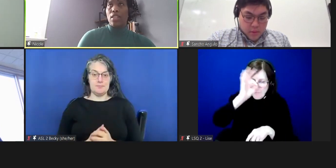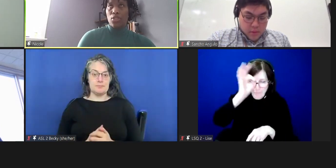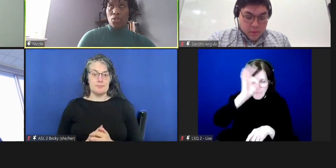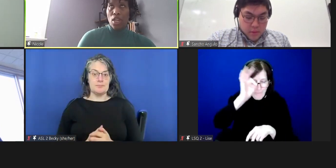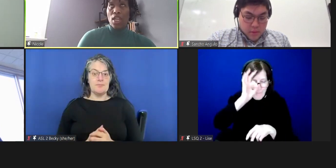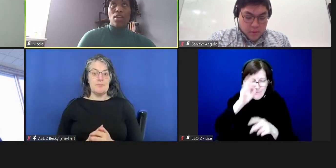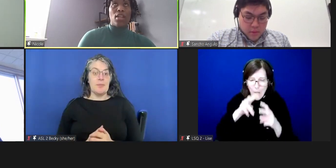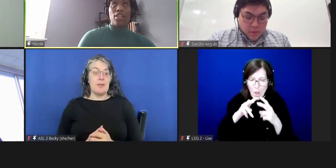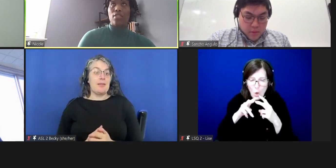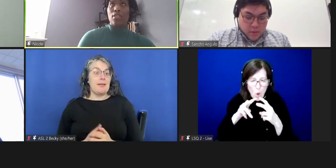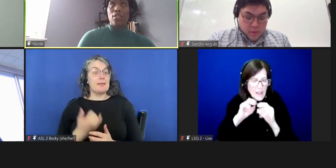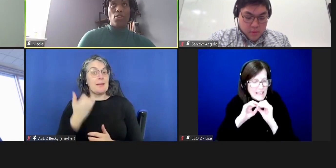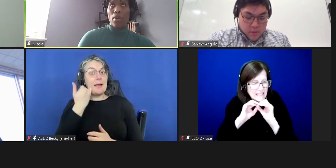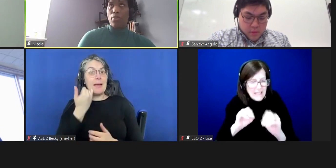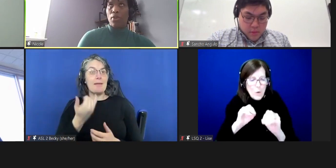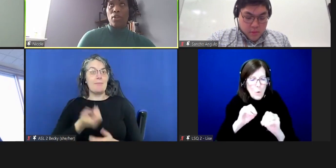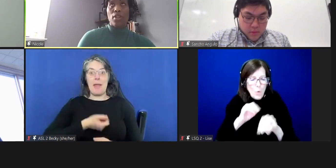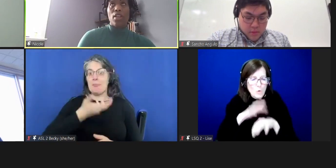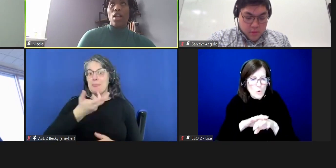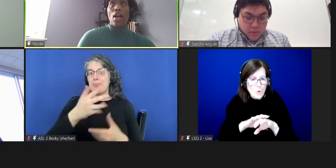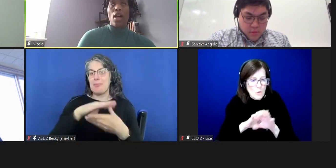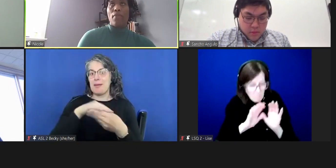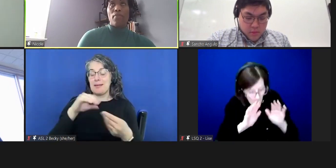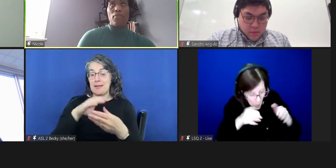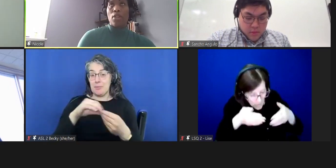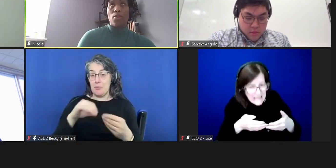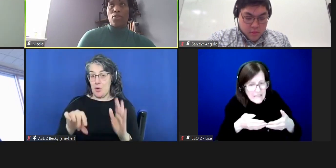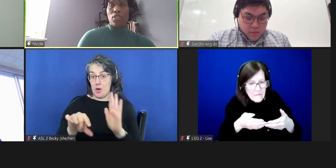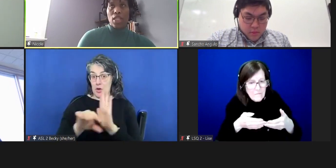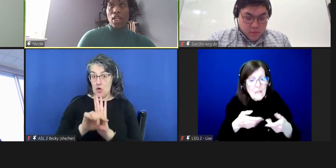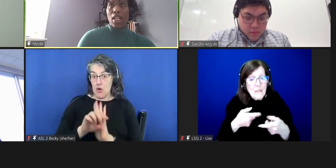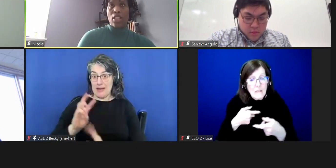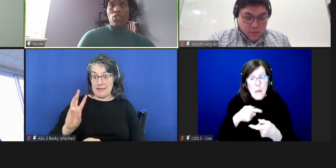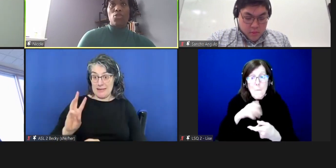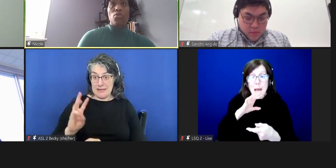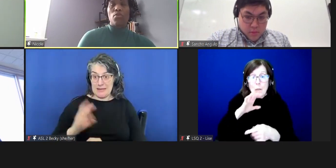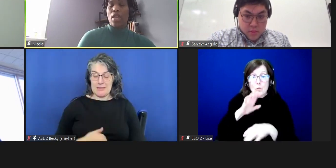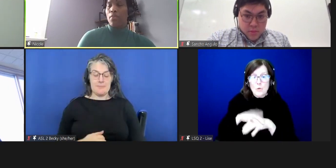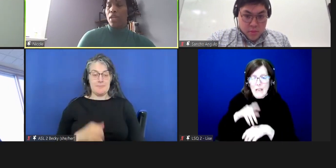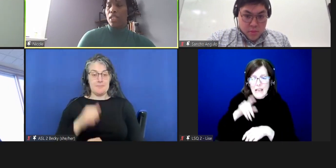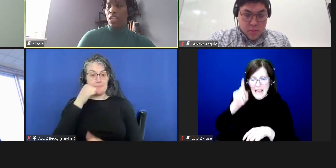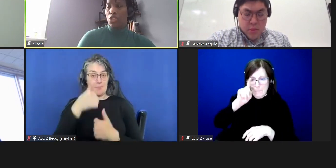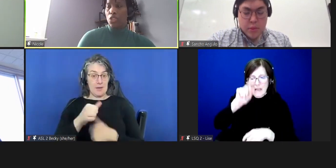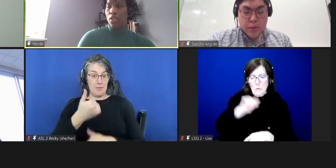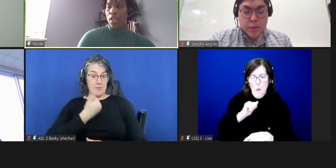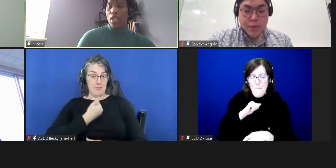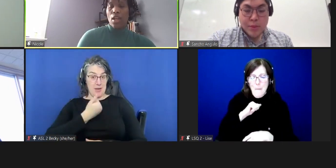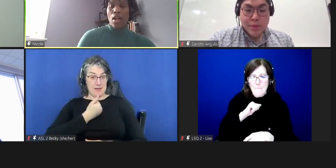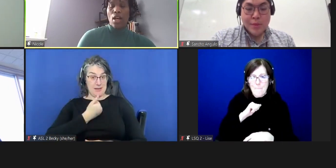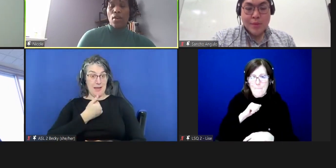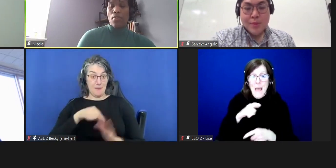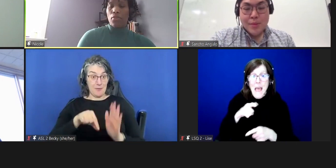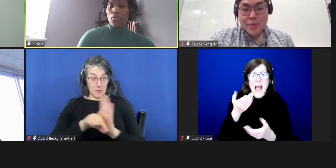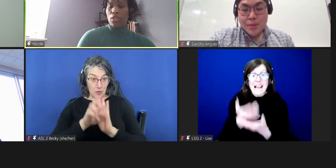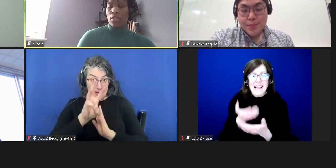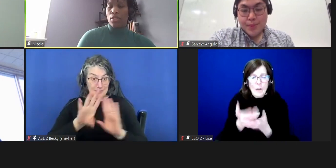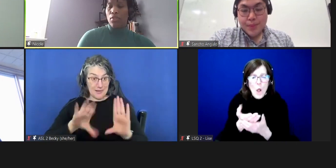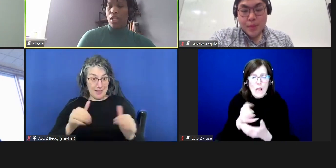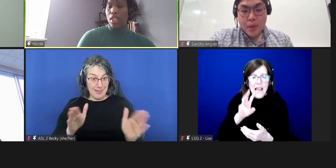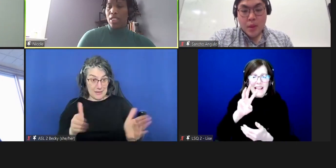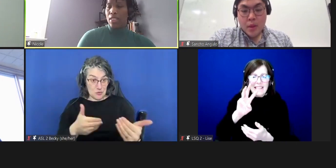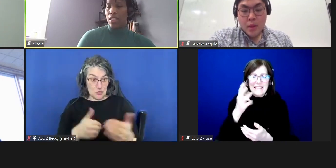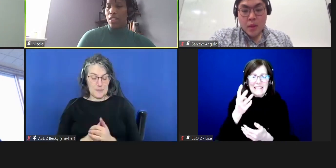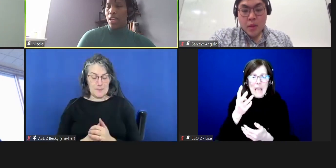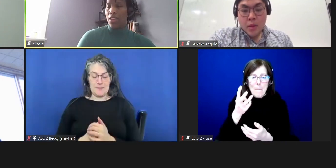Je peux vous parler d'expériences que j'ai eues moi-même en 6e année. Je me souviens d'être assise dans une salle de